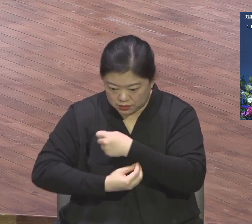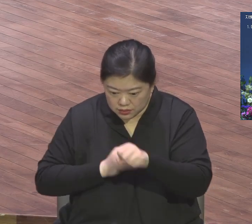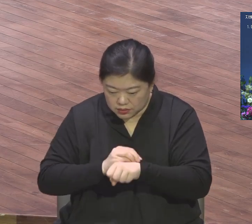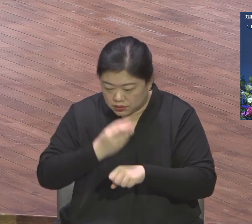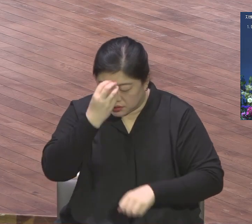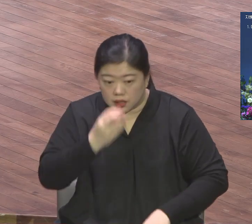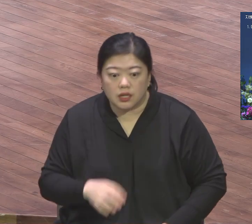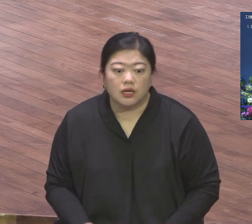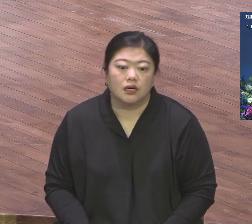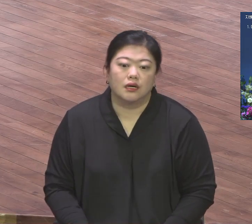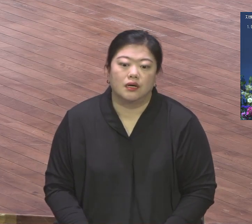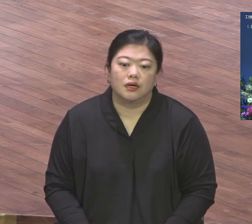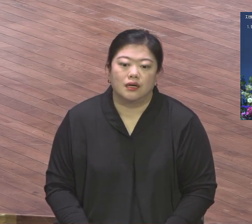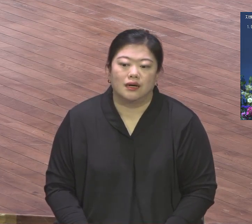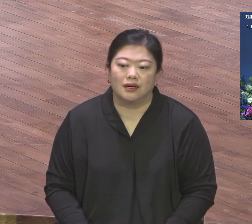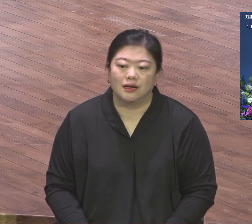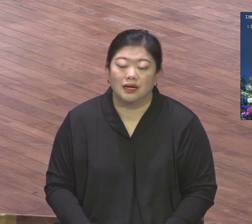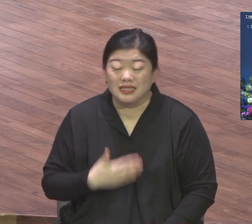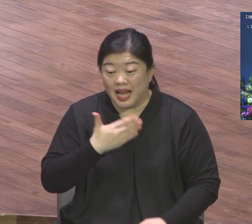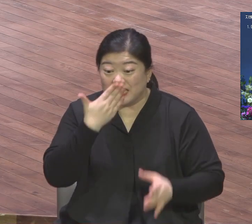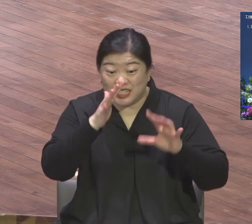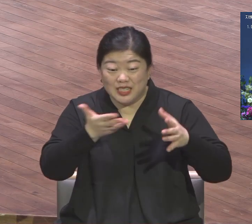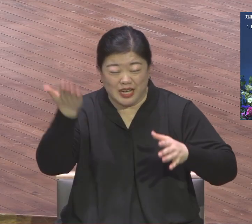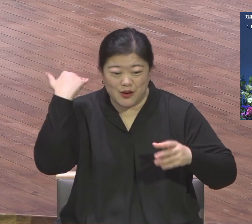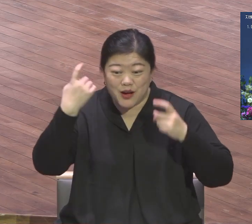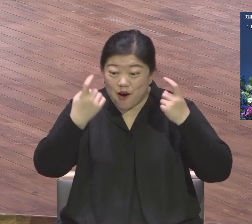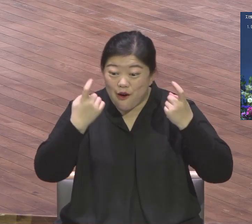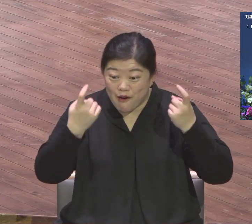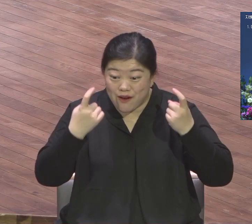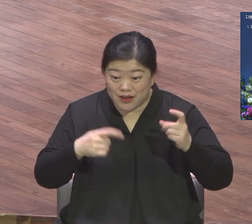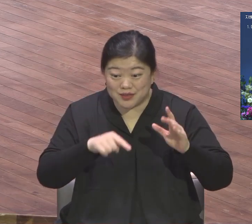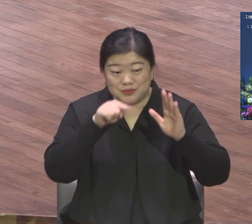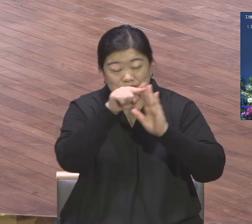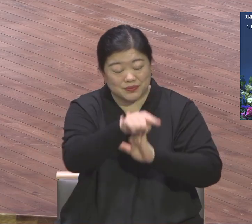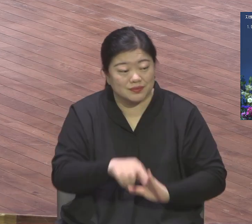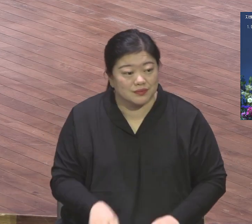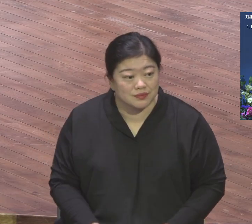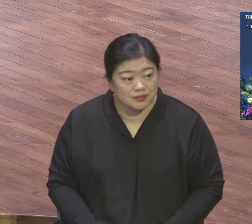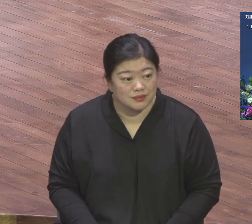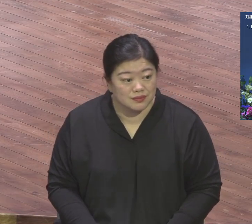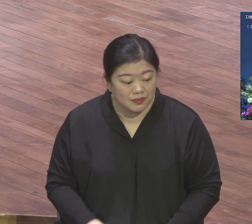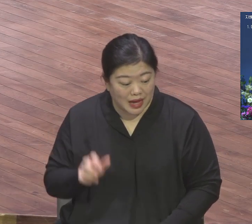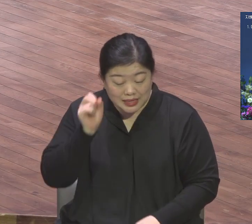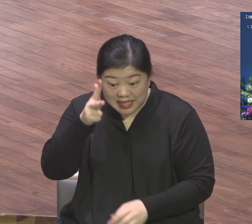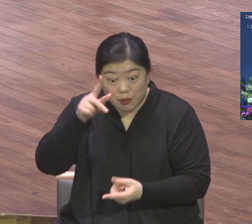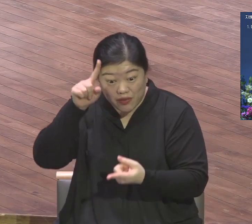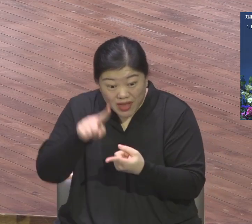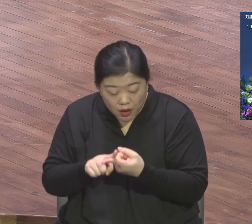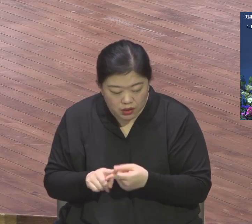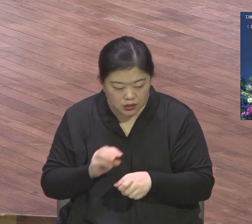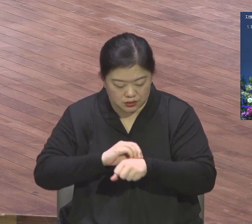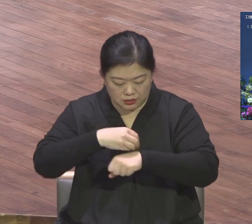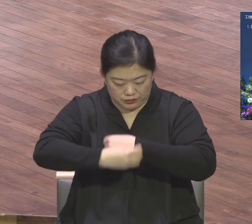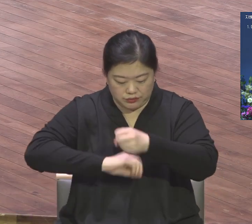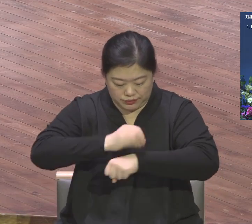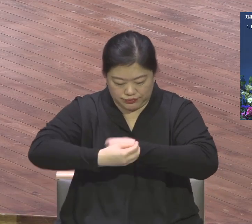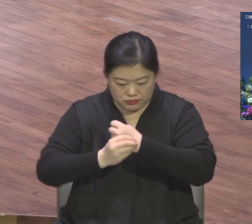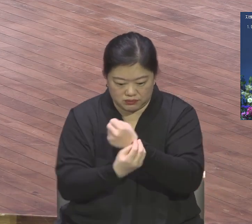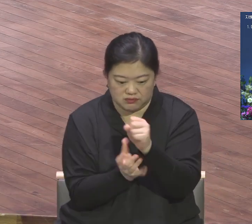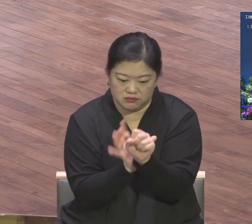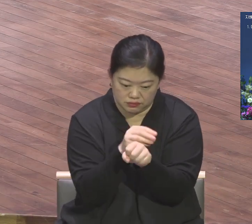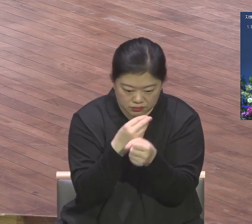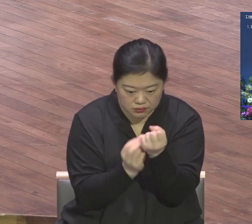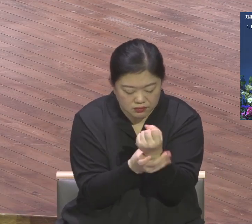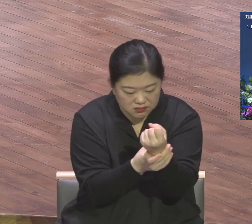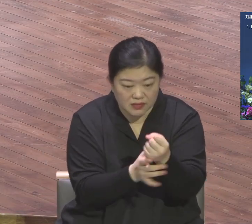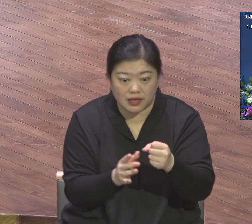아니 도대체 이스라엘 가보면 웃깁니다. 구약에 그대로 팔에 매라서 팔에 매매 그 팔을 지금도 메고